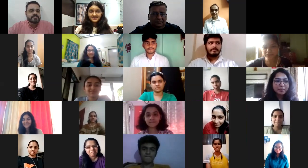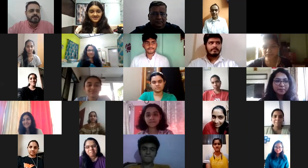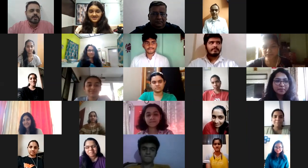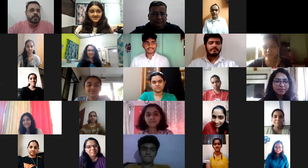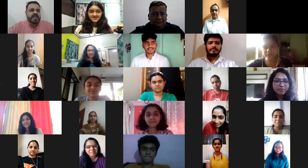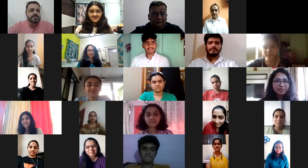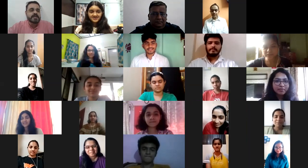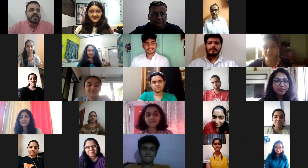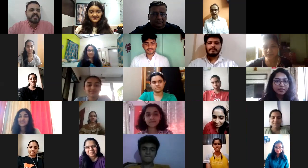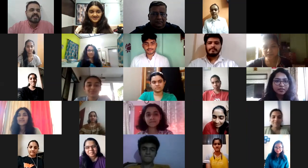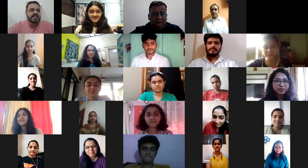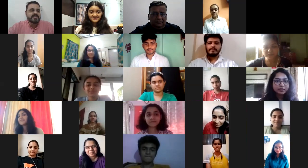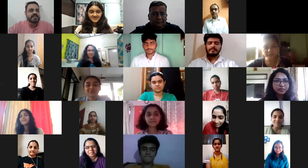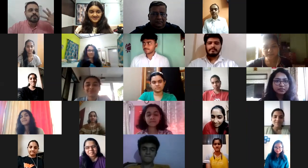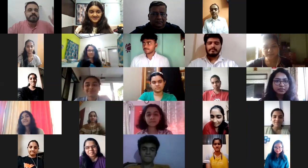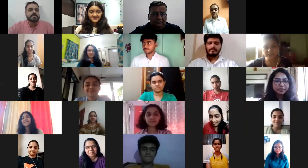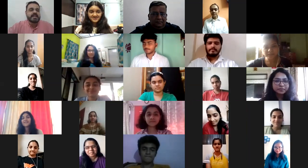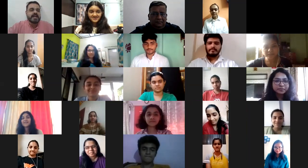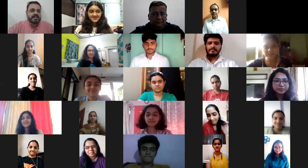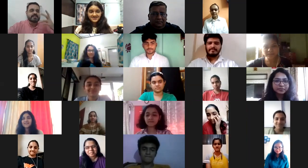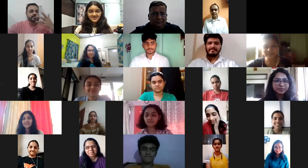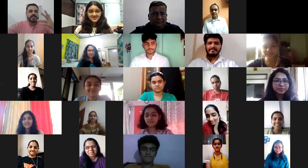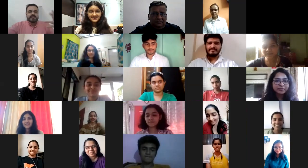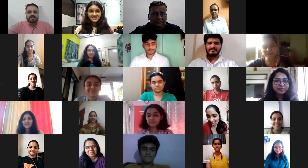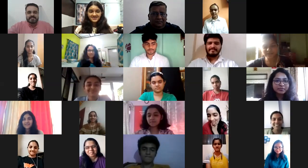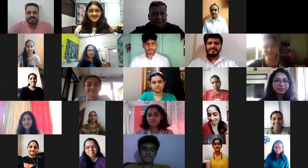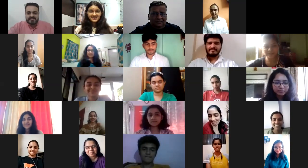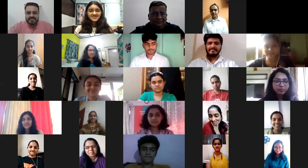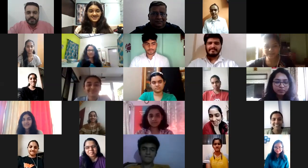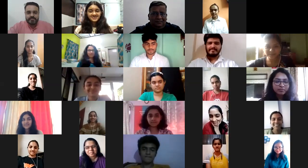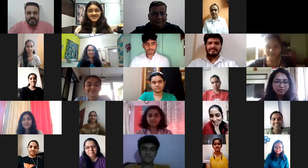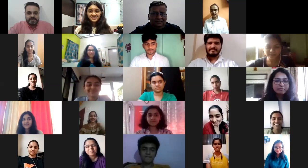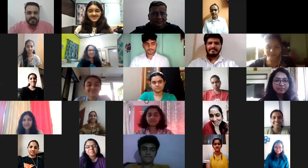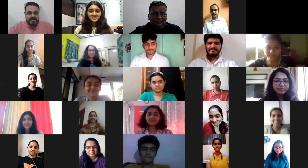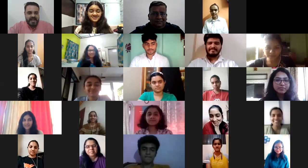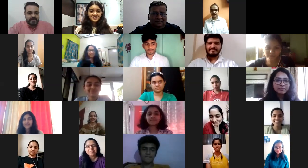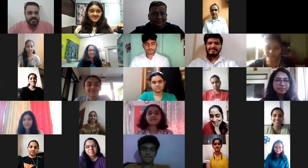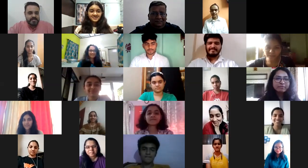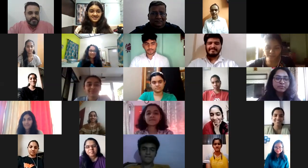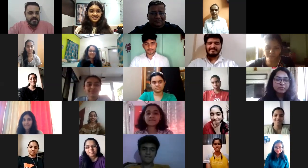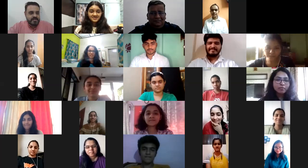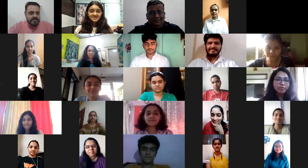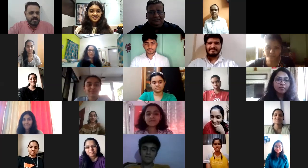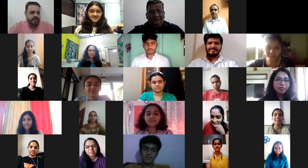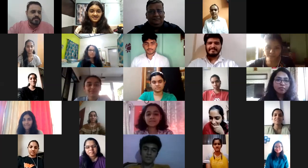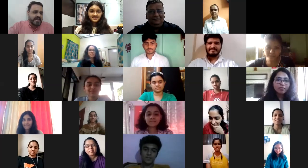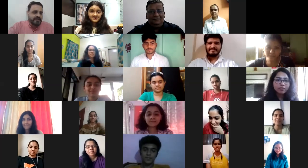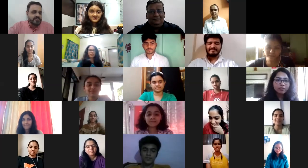Or you tried speaking and they said, कुछ समझ में नहीं आता or something like this? Did you face language? I won't say language. Did you